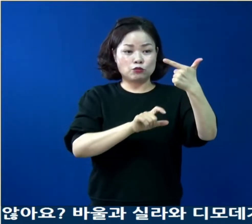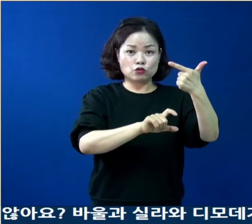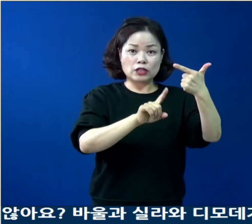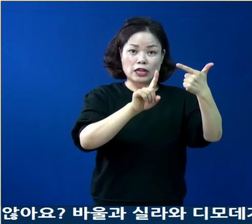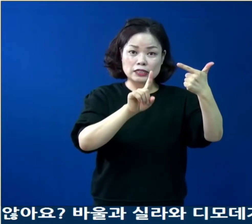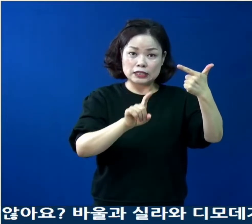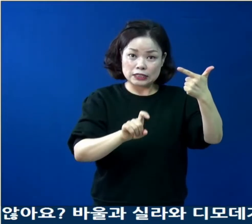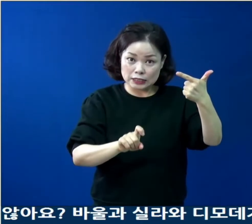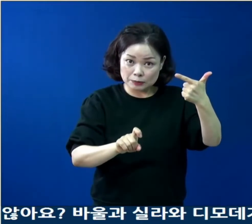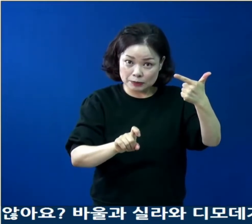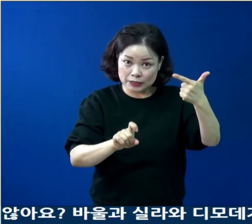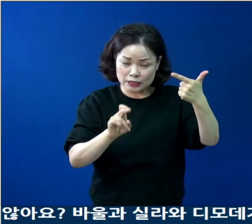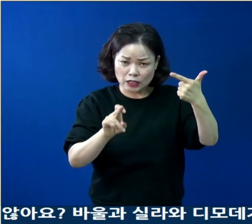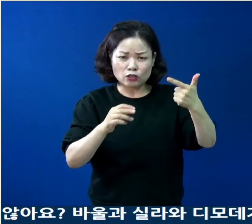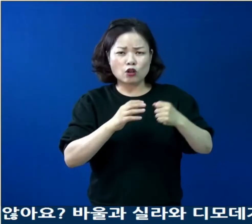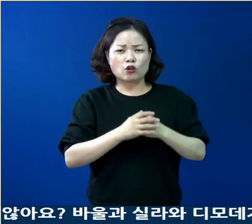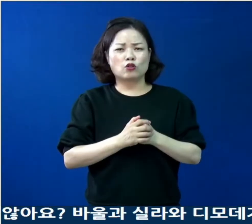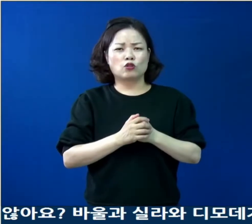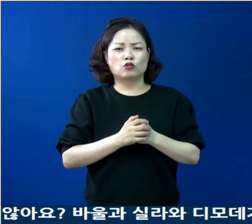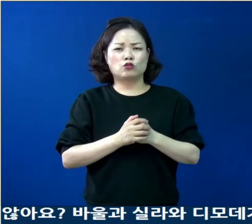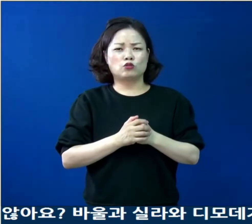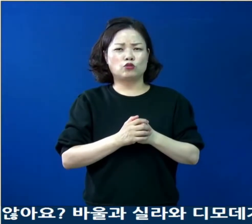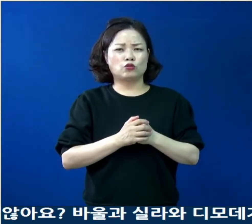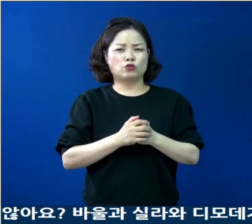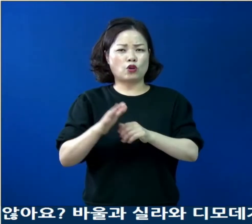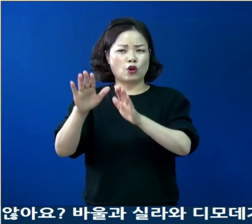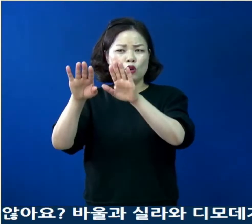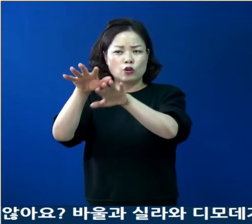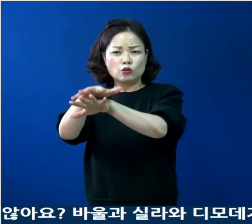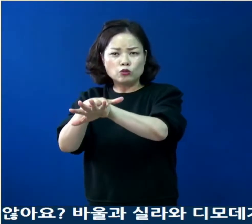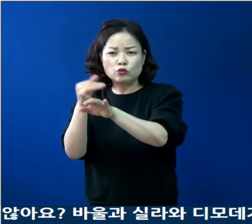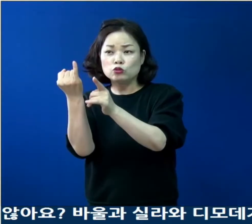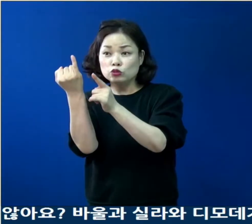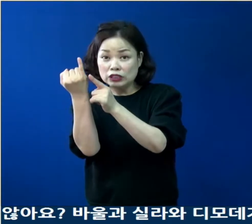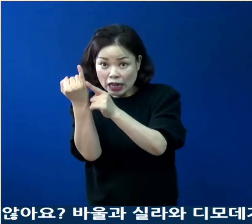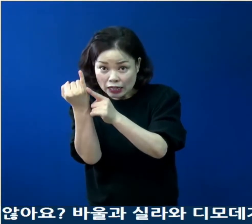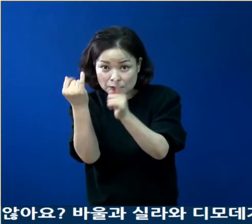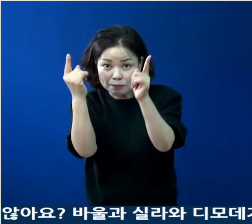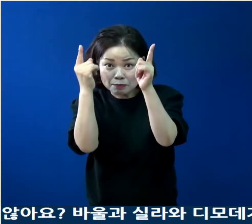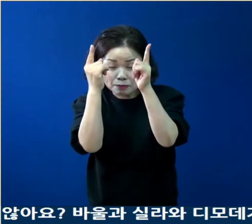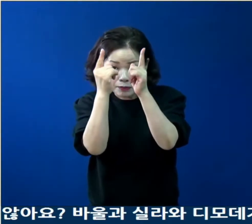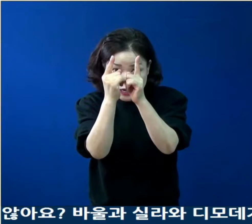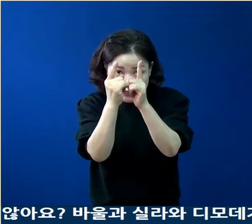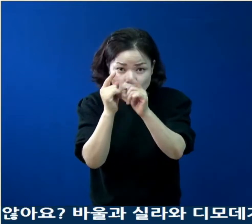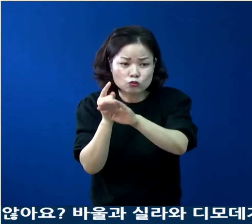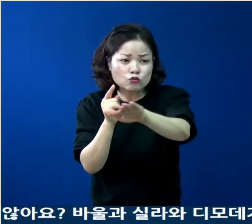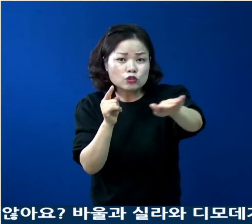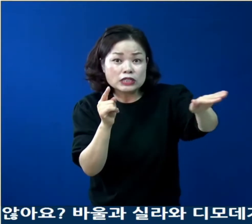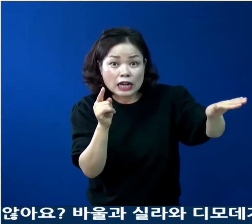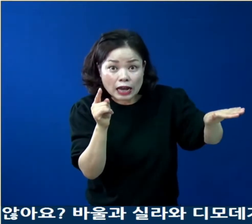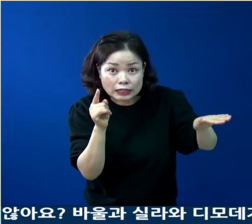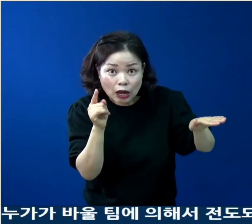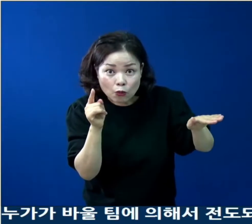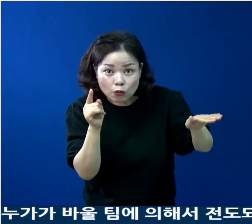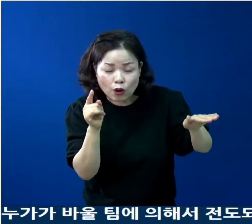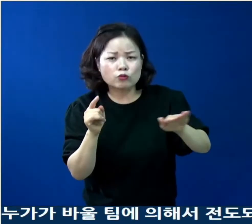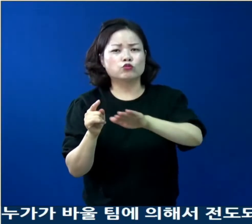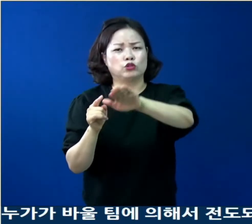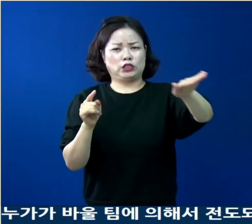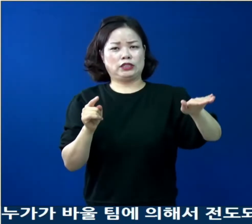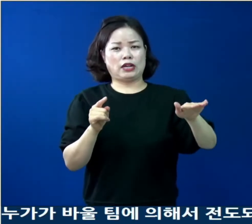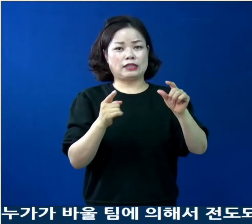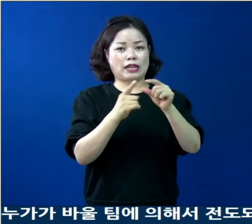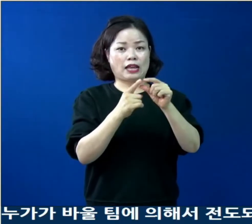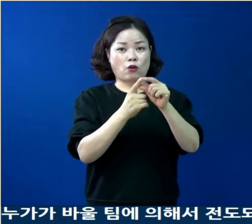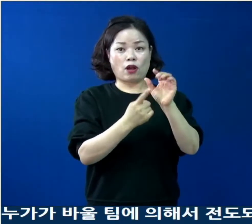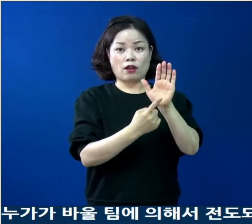11절서부터 루디아를 만난 사건에서 우리가 나오고 16절로 가보면 그때 계속 우리가가 나오는